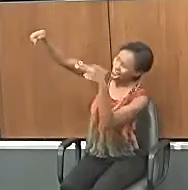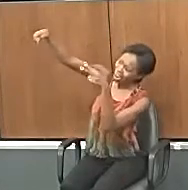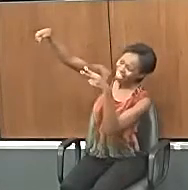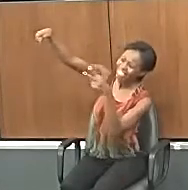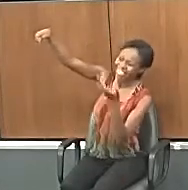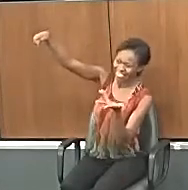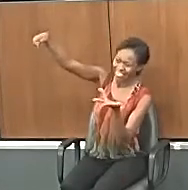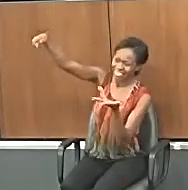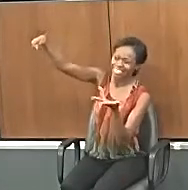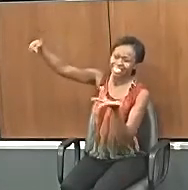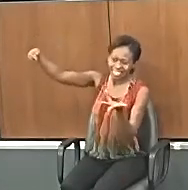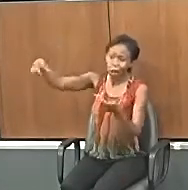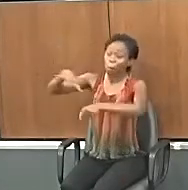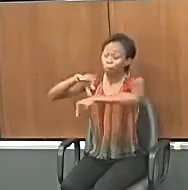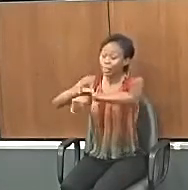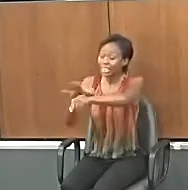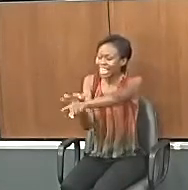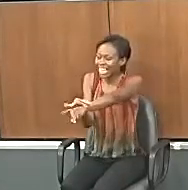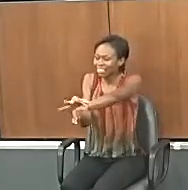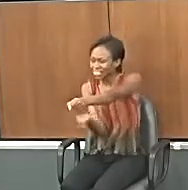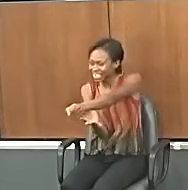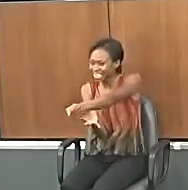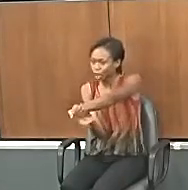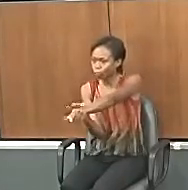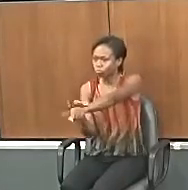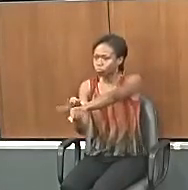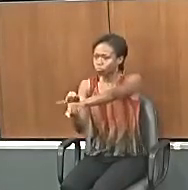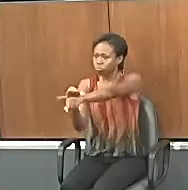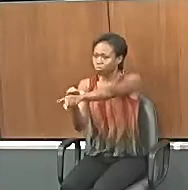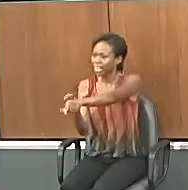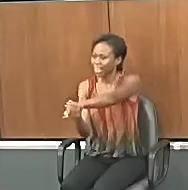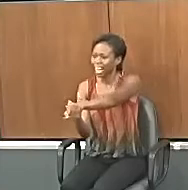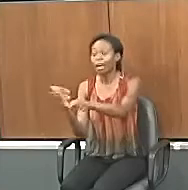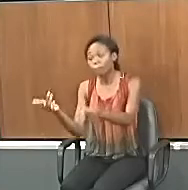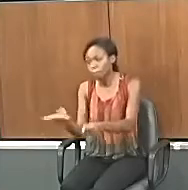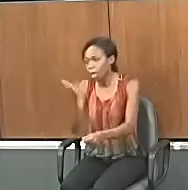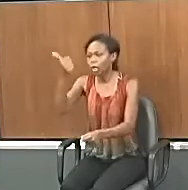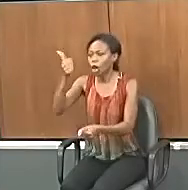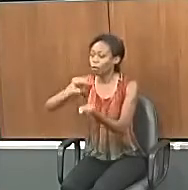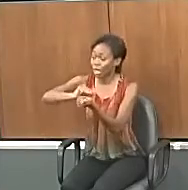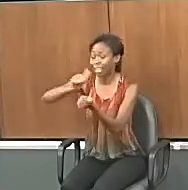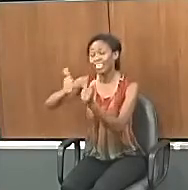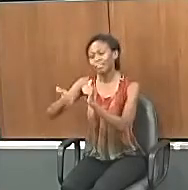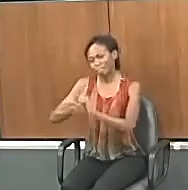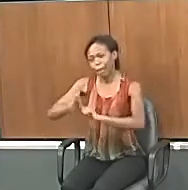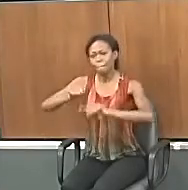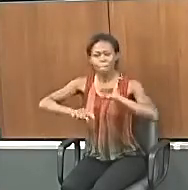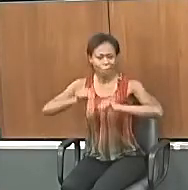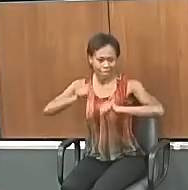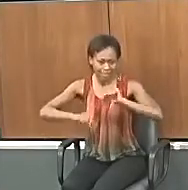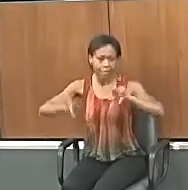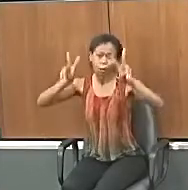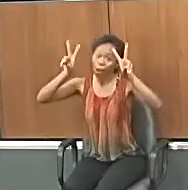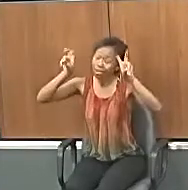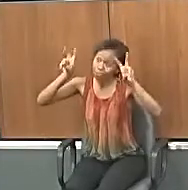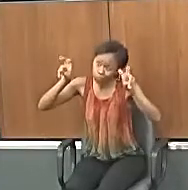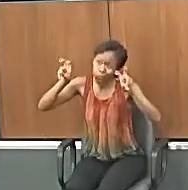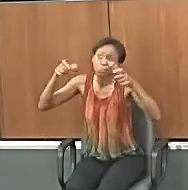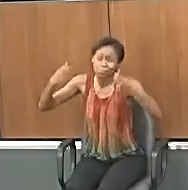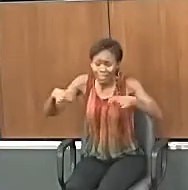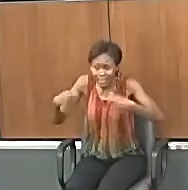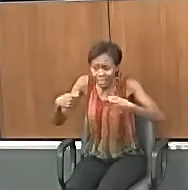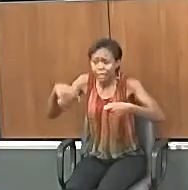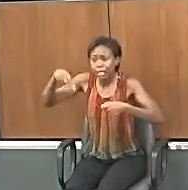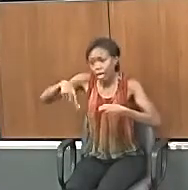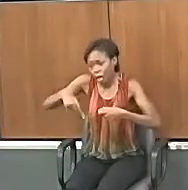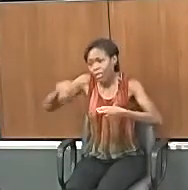possibilitar a comunicação do ato consultas que estão jogando eu acho que são alguns assuntos que poderemos debater gostaria